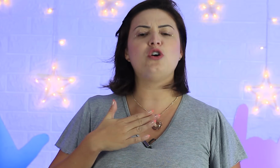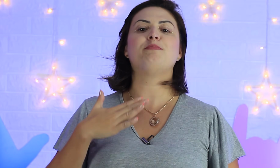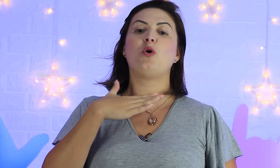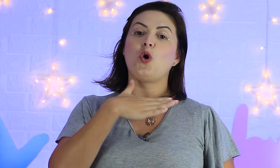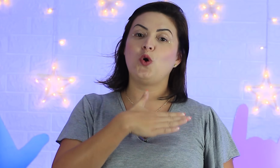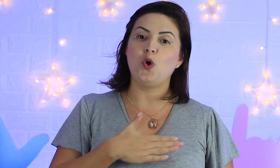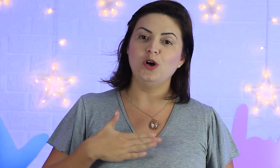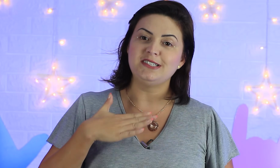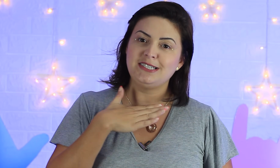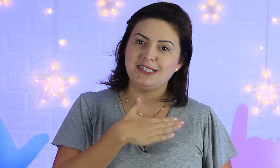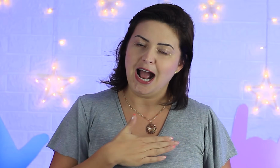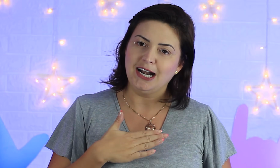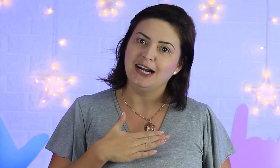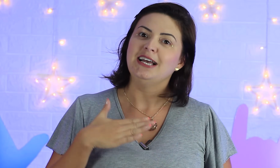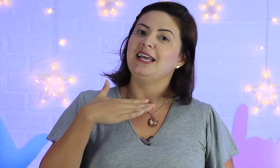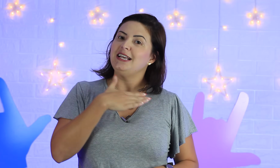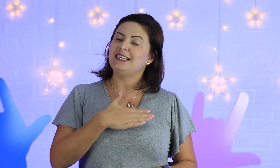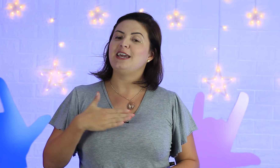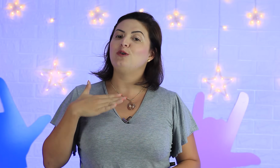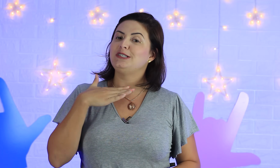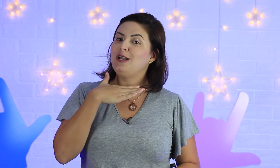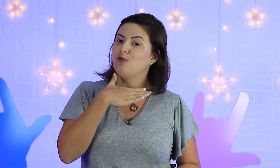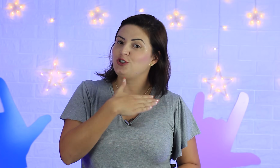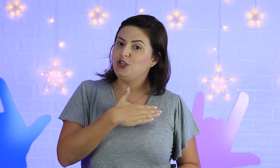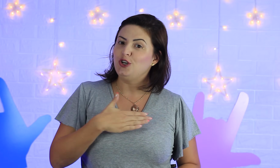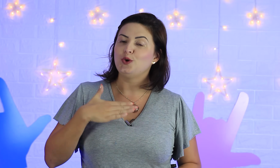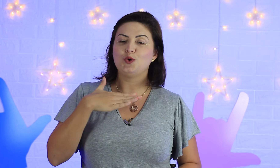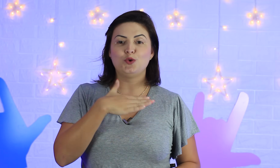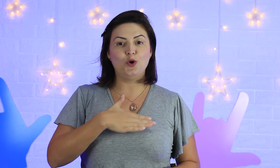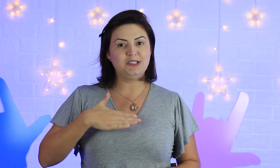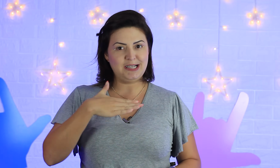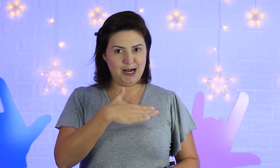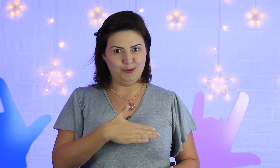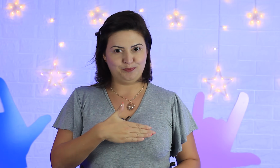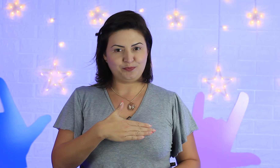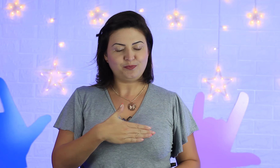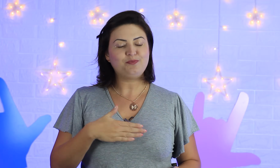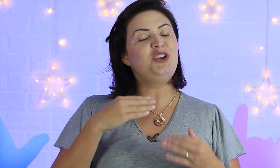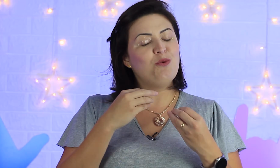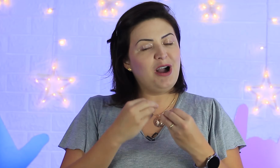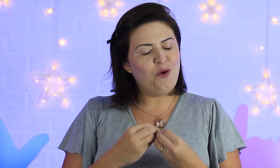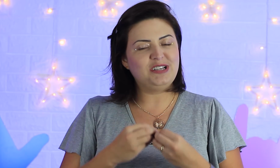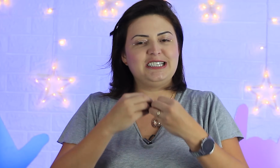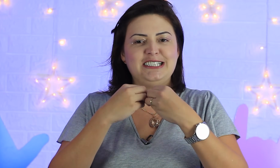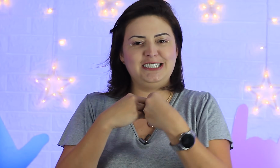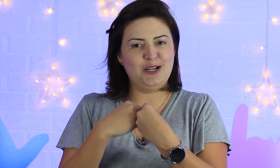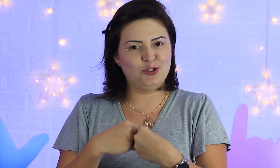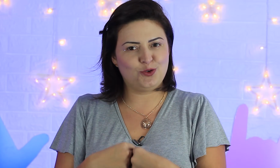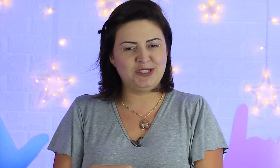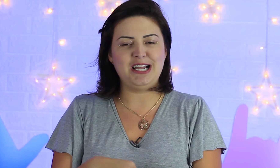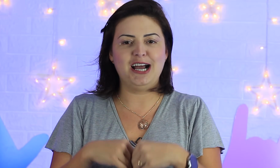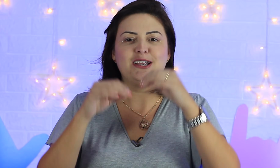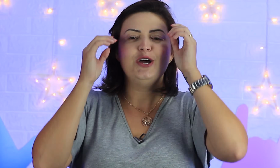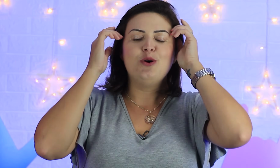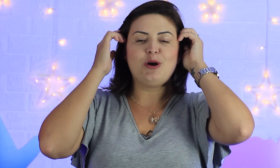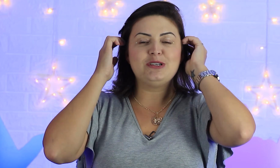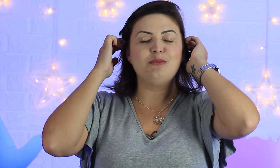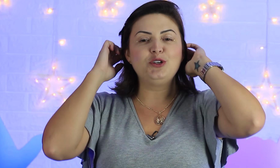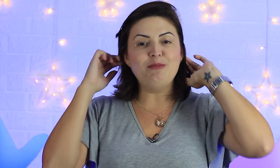corpo. Gostar. Esse aqui é o sinal de gostar. E uma coisa desse sinal de gostar. Uma coisa muito